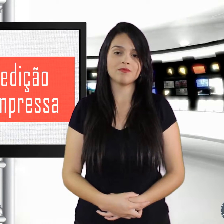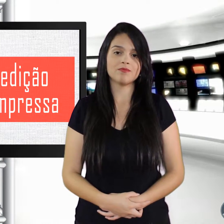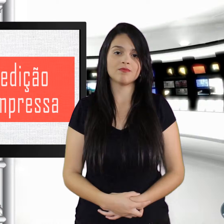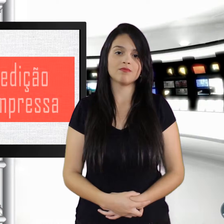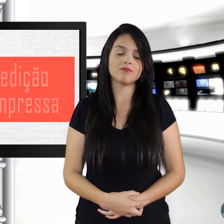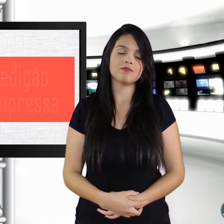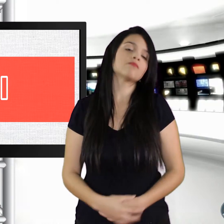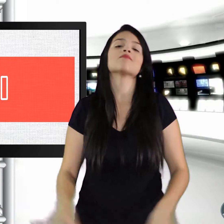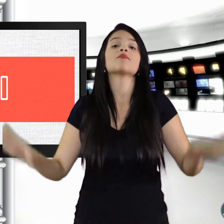Aliado.